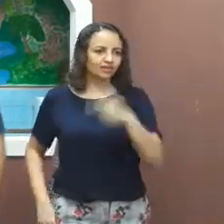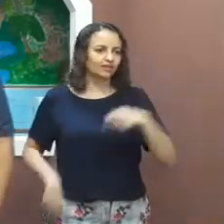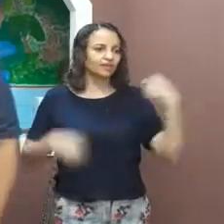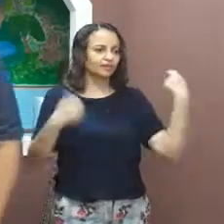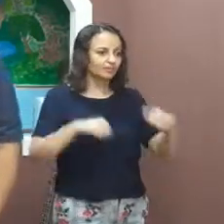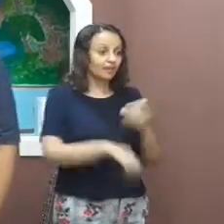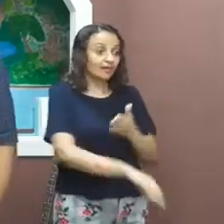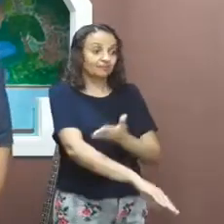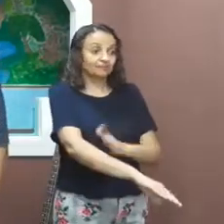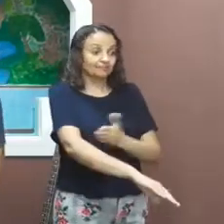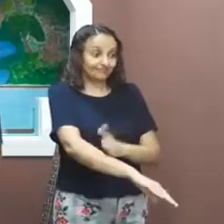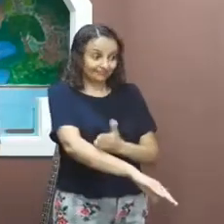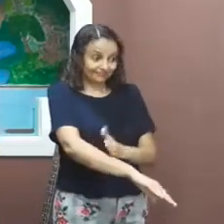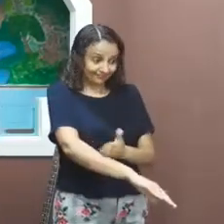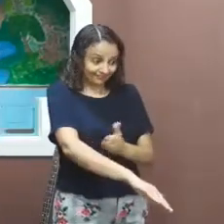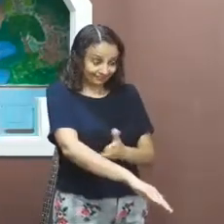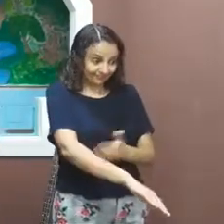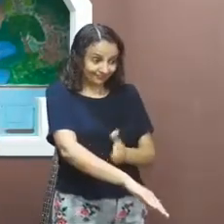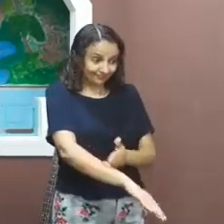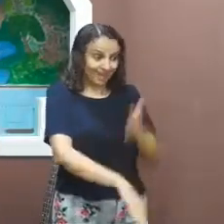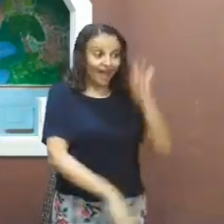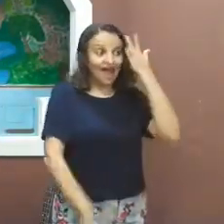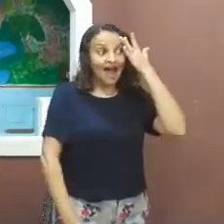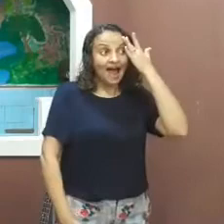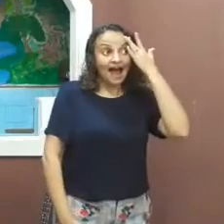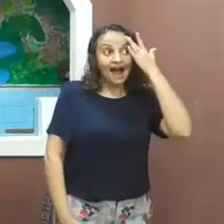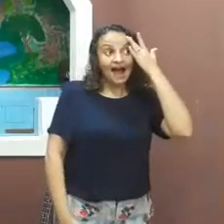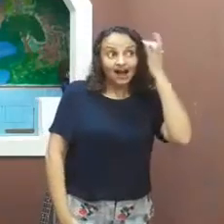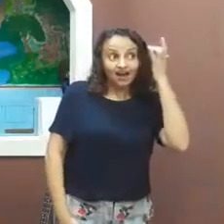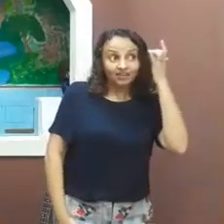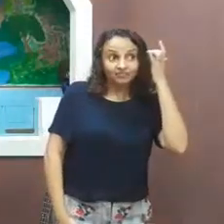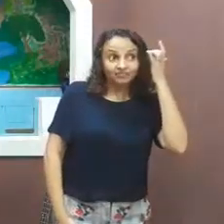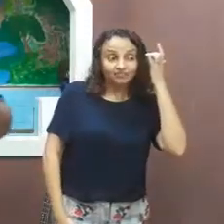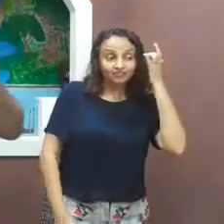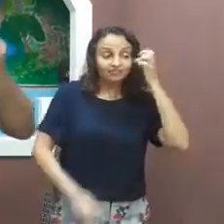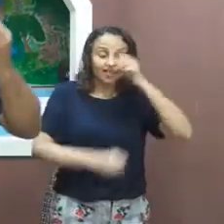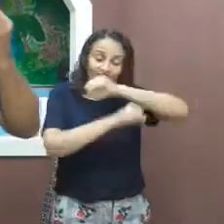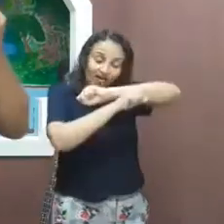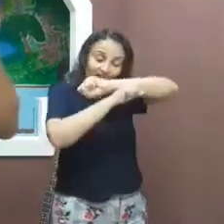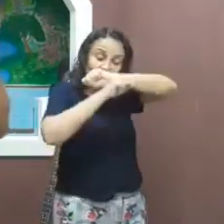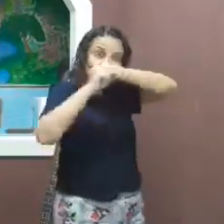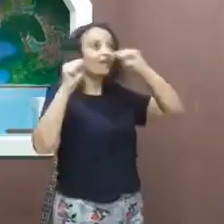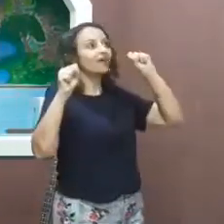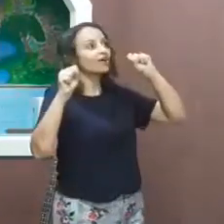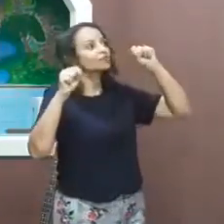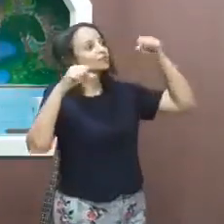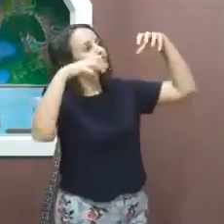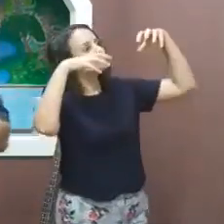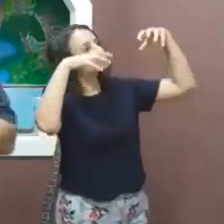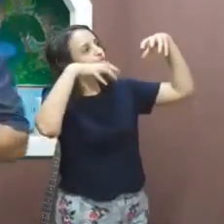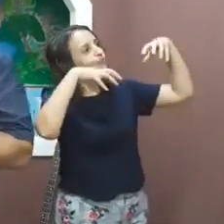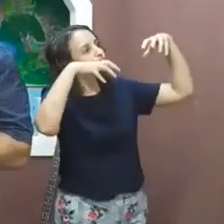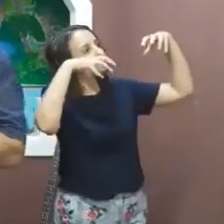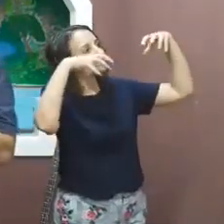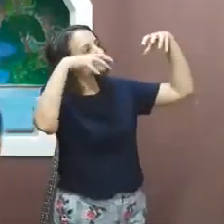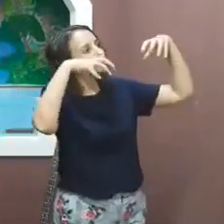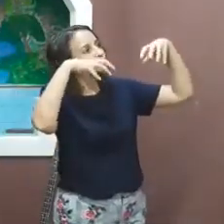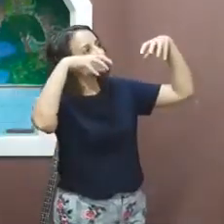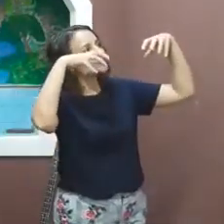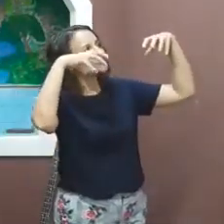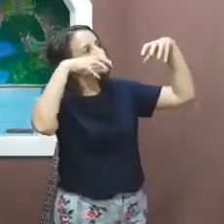Levanta amanhã cedo. Pastor, está chovendo. Olha a chuva. Começa a contemplar a natureza. O